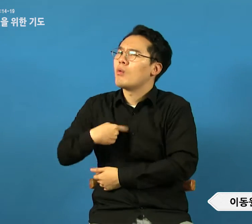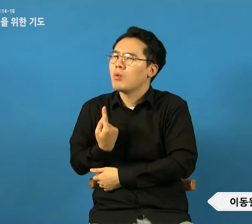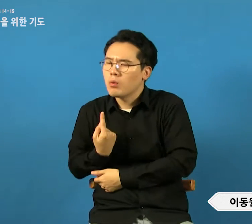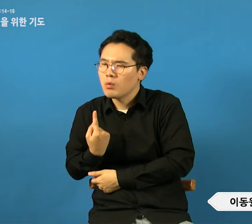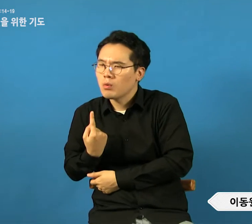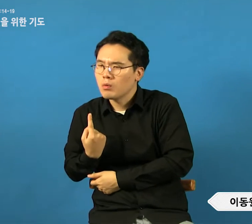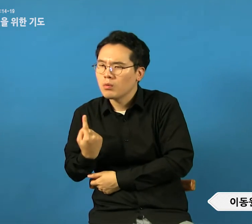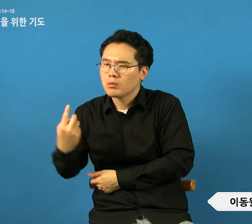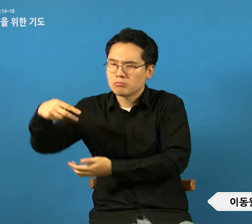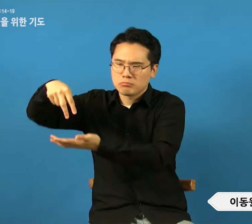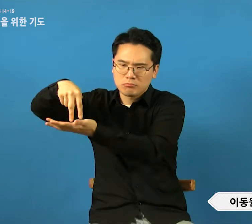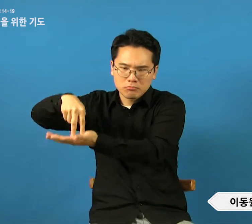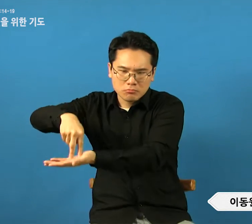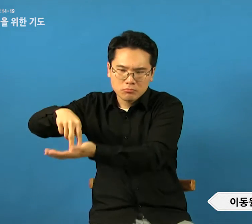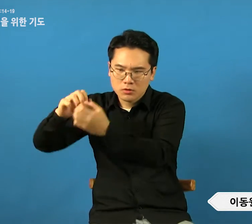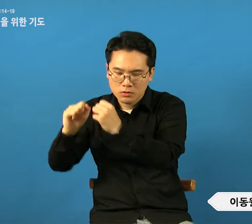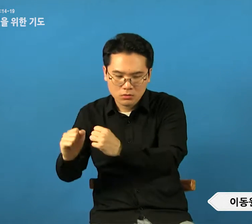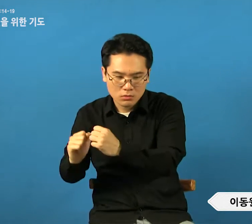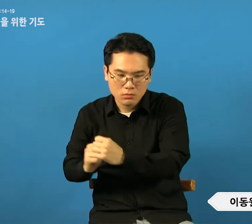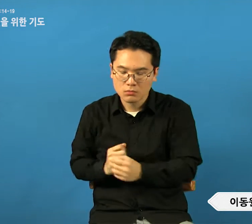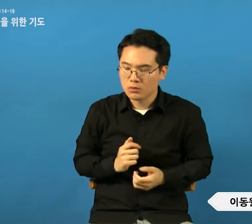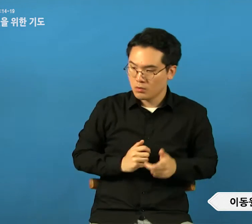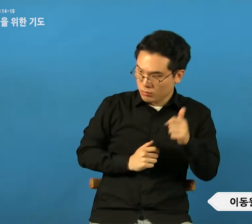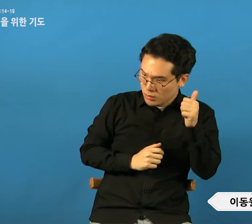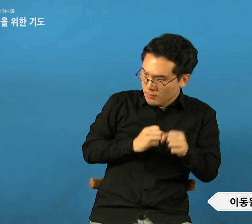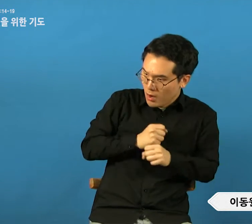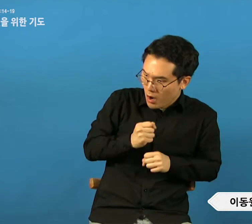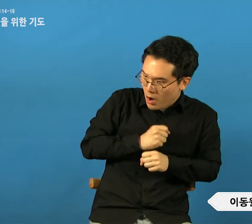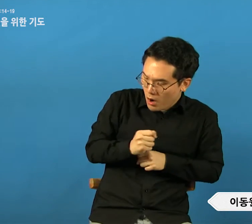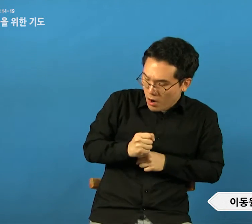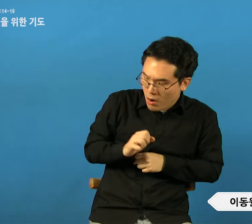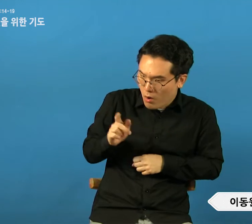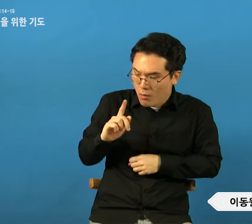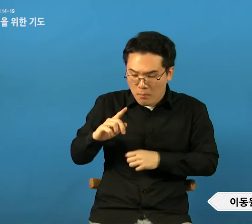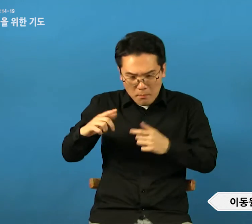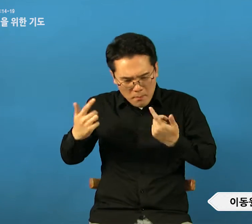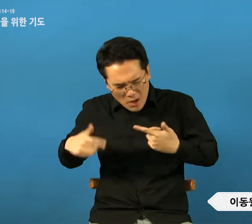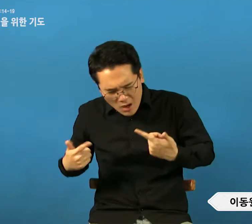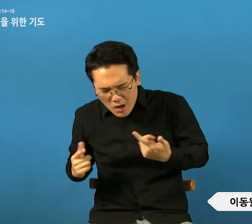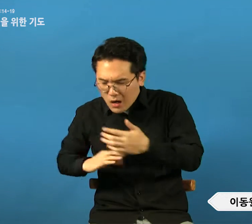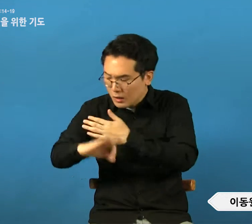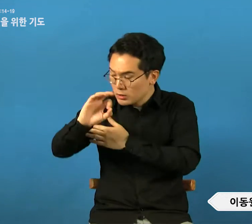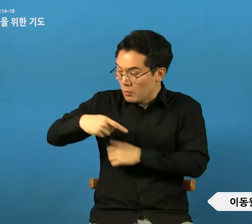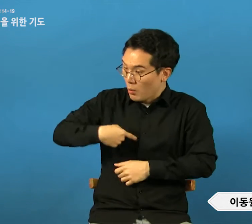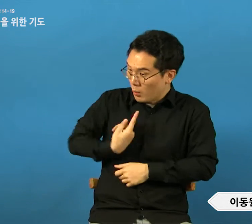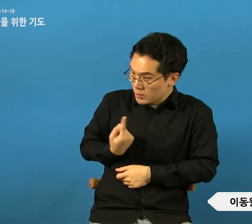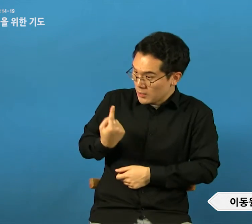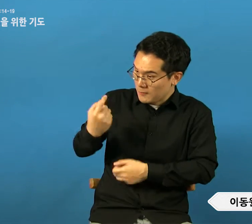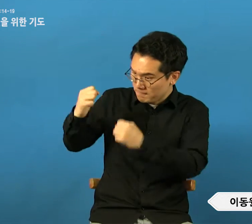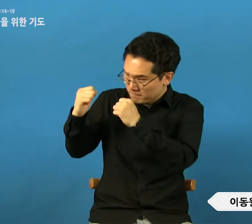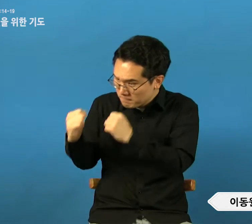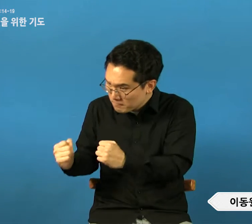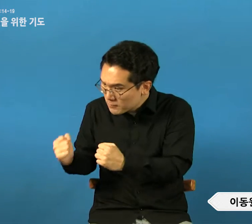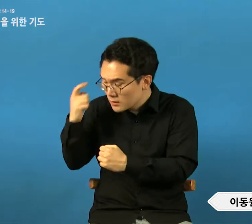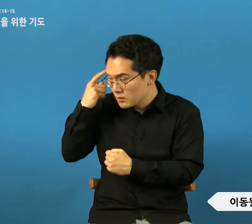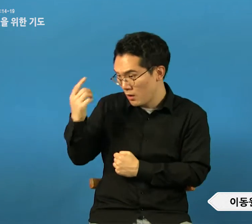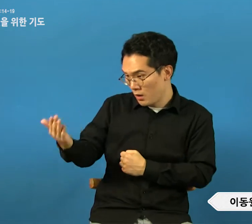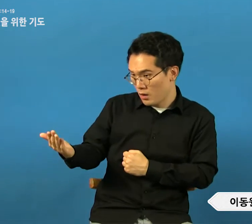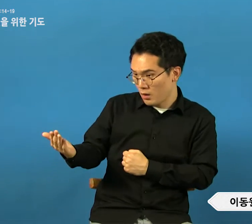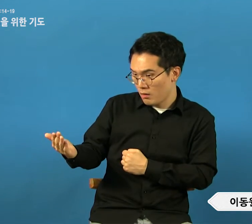나는 당황해서 이렇게 물었습니다. 주님, 여기에 매일 아침 이렇게 홀로 계셨습니까?